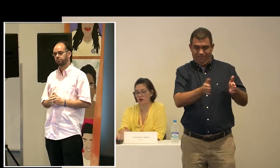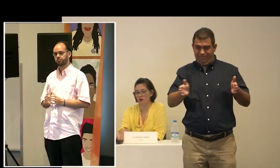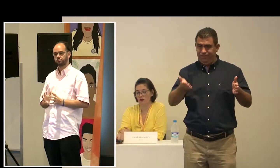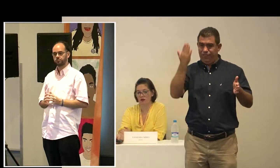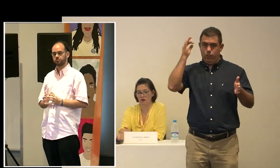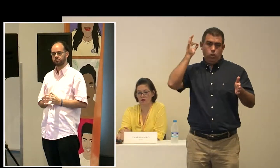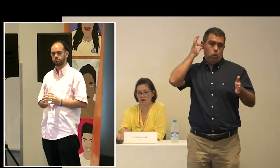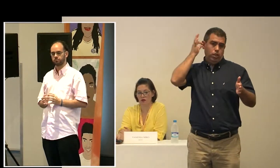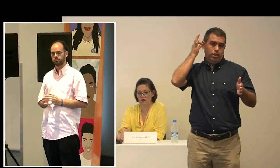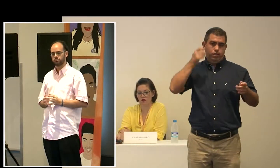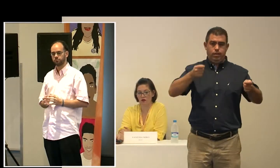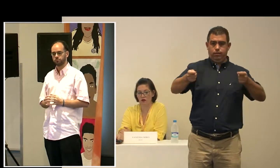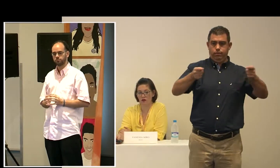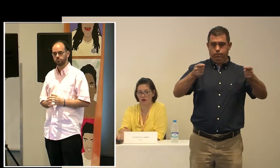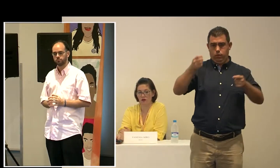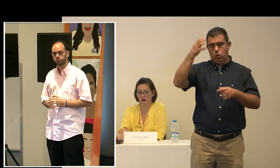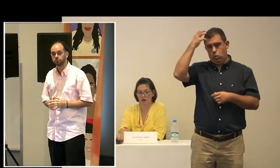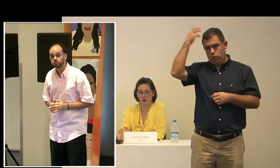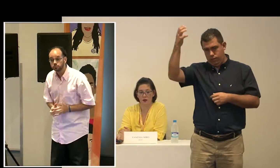de uma melhoria.